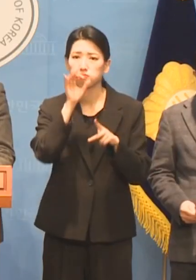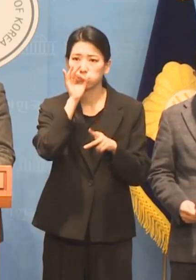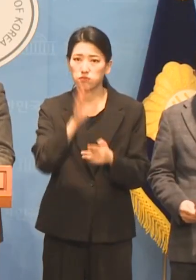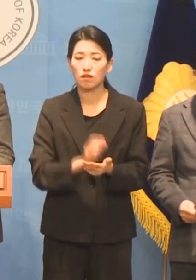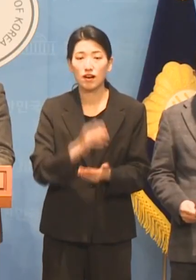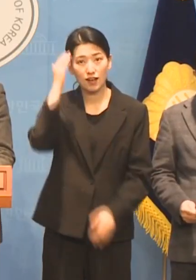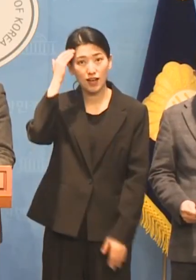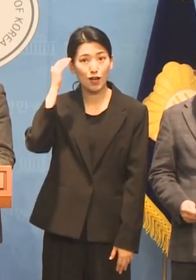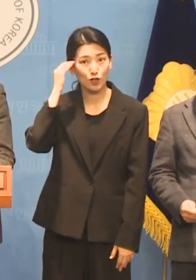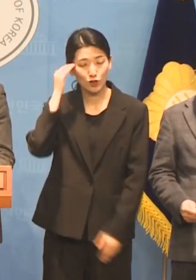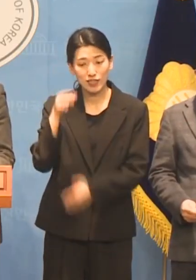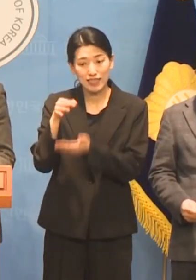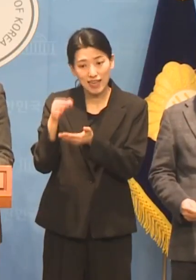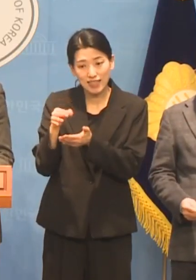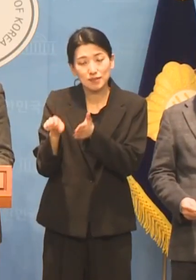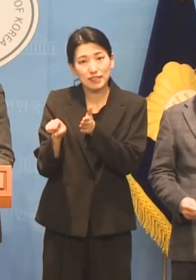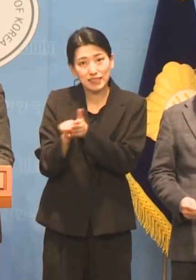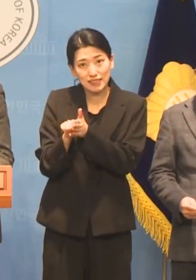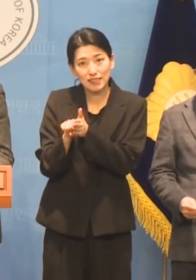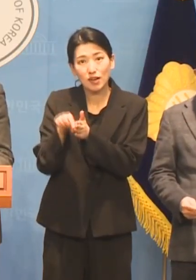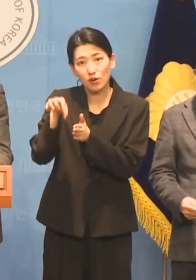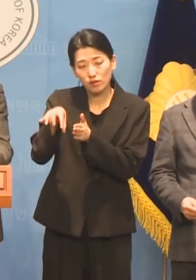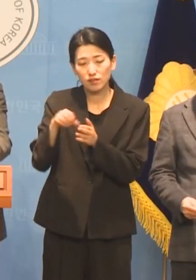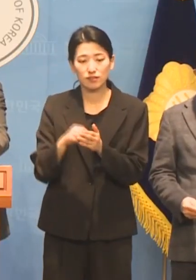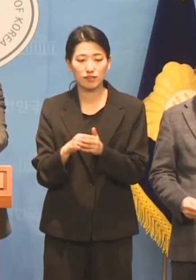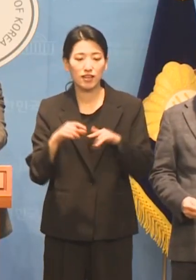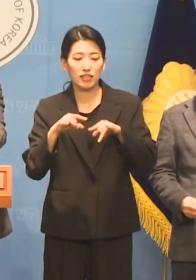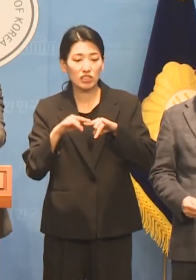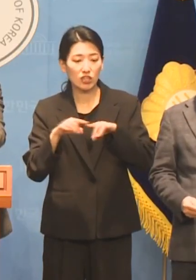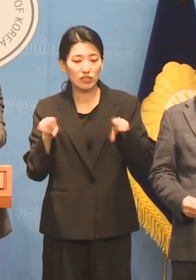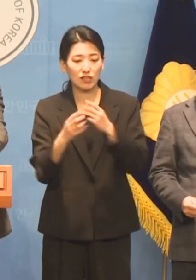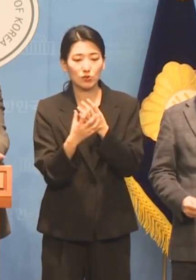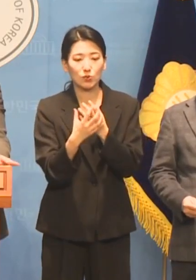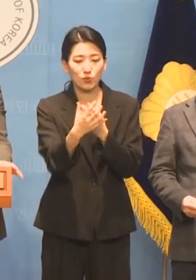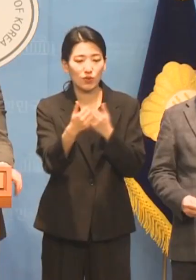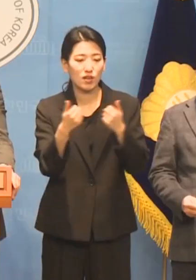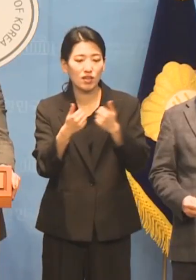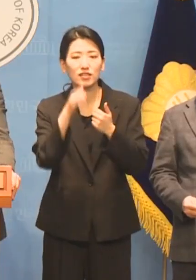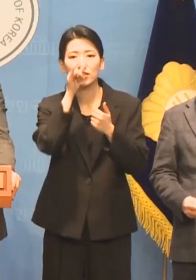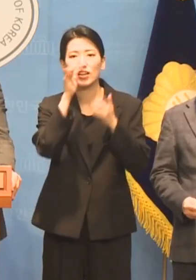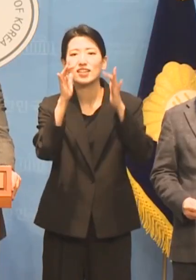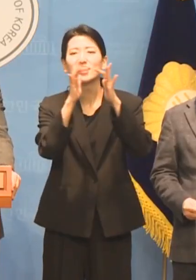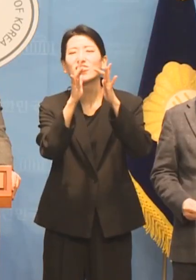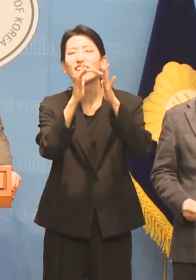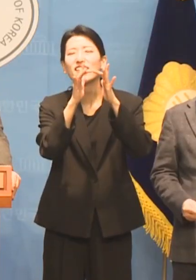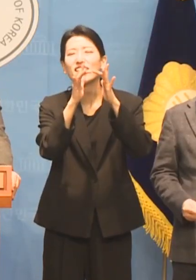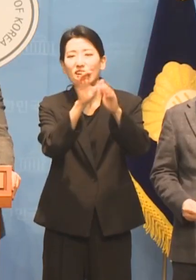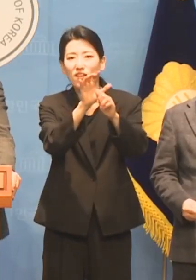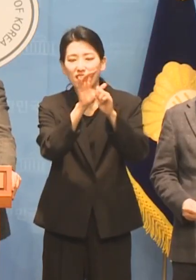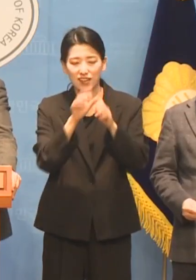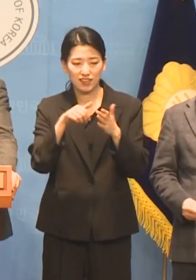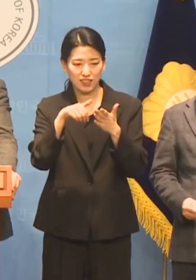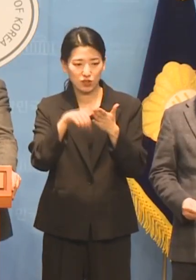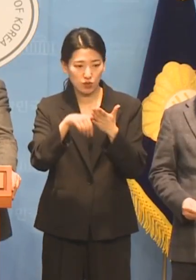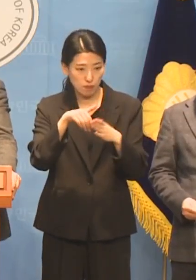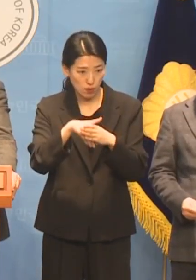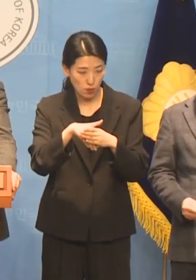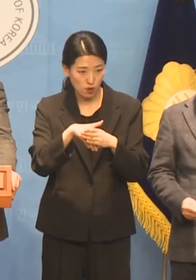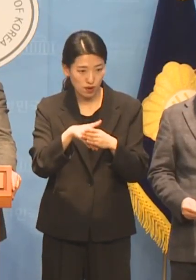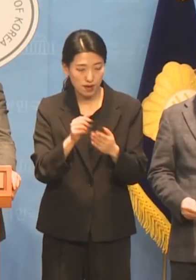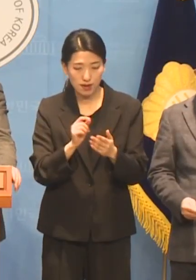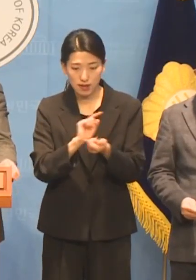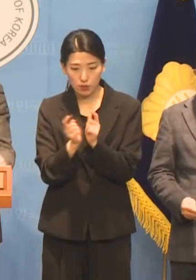한국예탁결제원은 2010년부터 전자투표 시스템을 운영하고 있습니다. 전자투표, 전자위임장 시스템 구축에